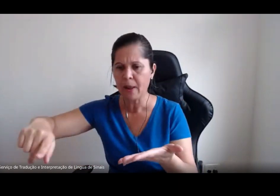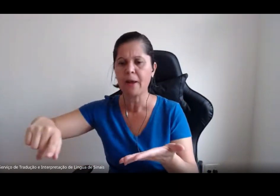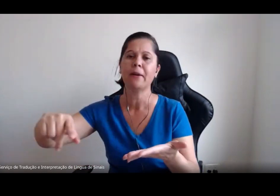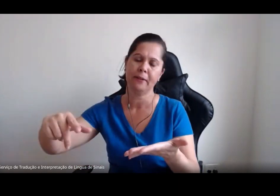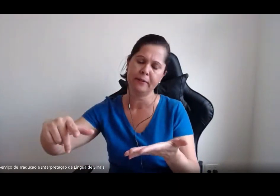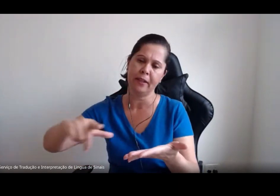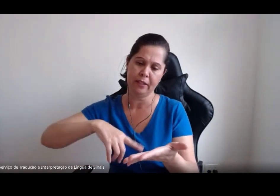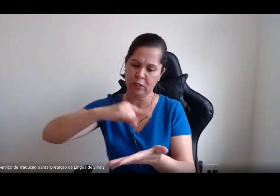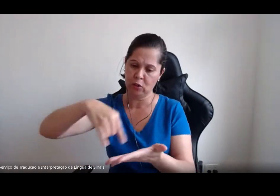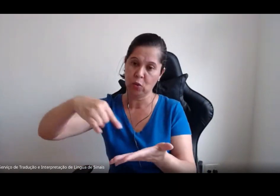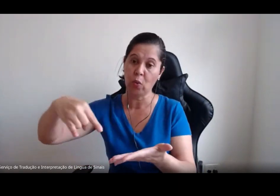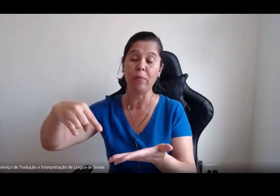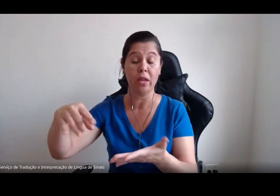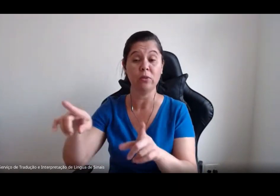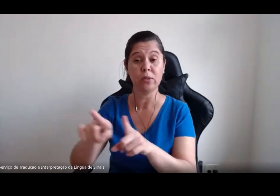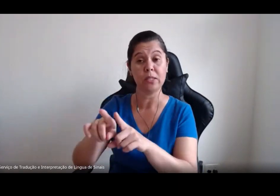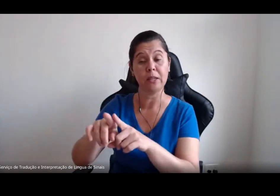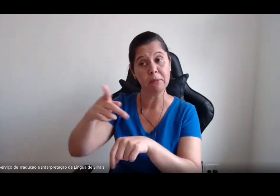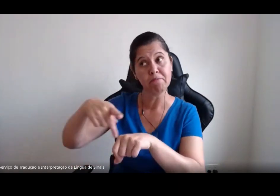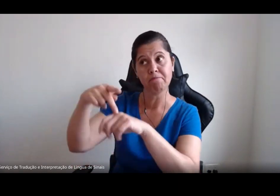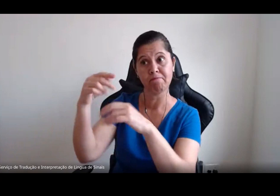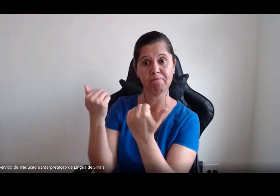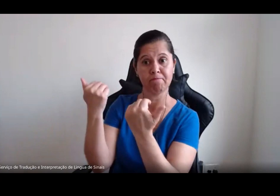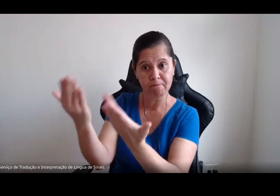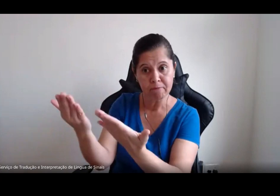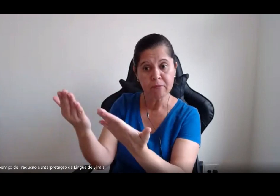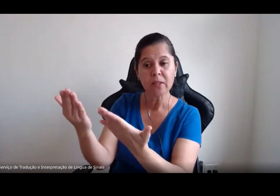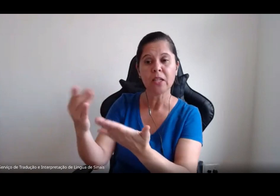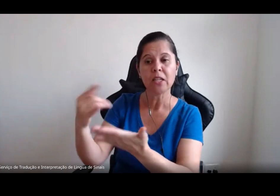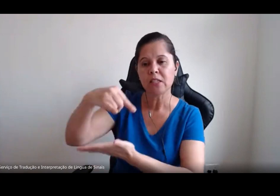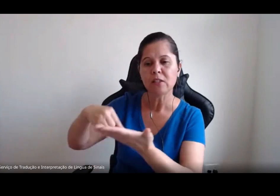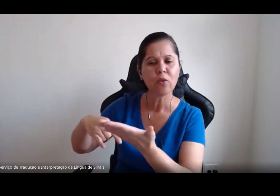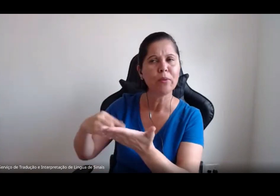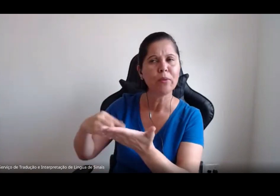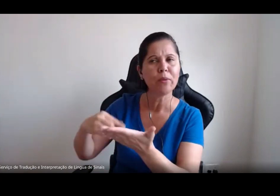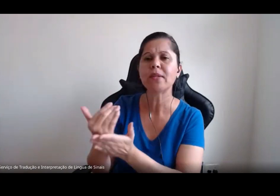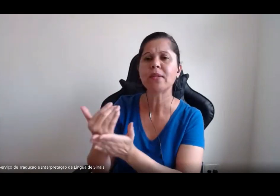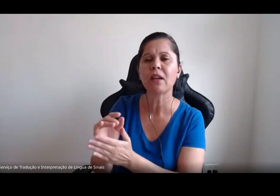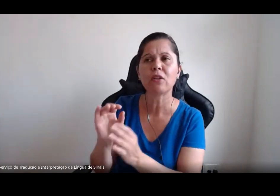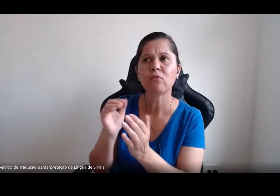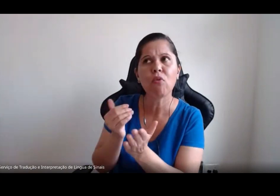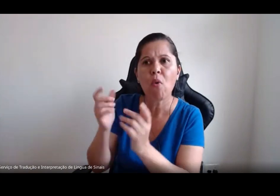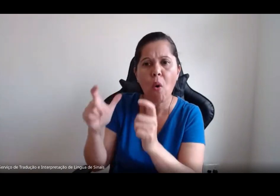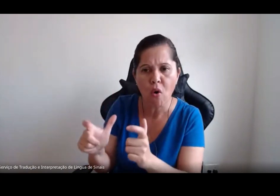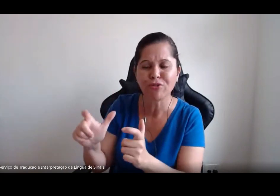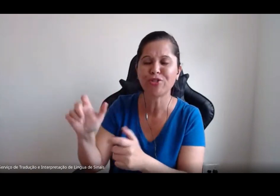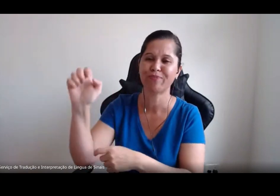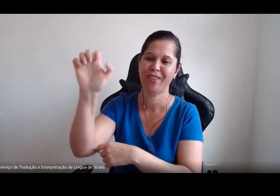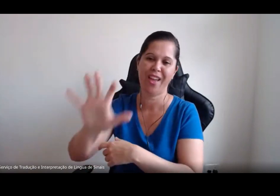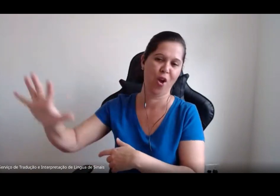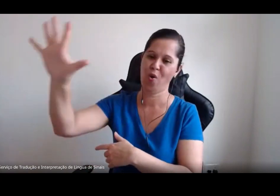todos eles, esses documentos da jurisprudência internacional, quase todos eles vêm da Europa,